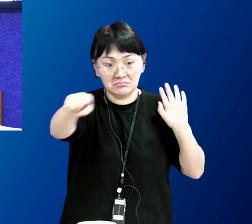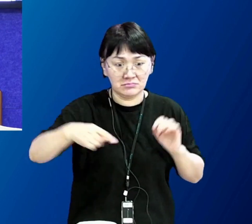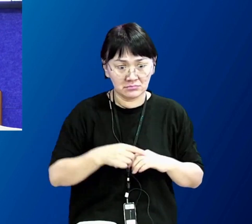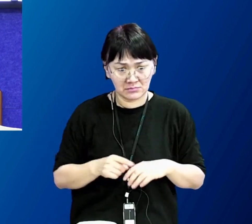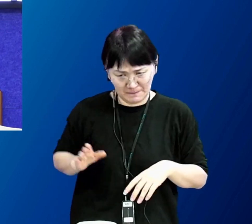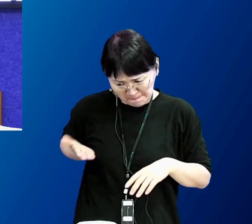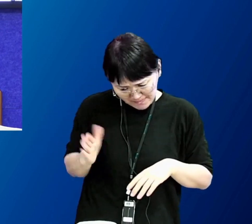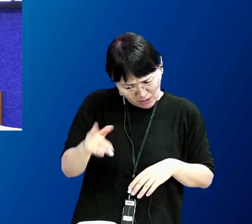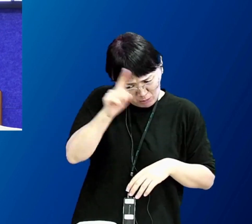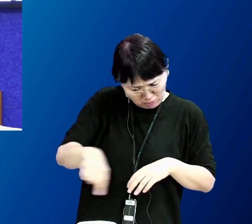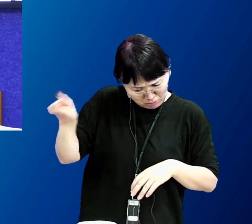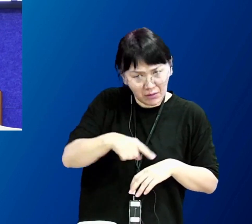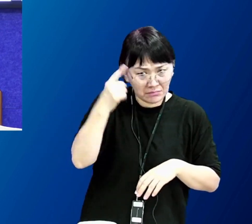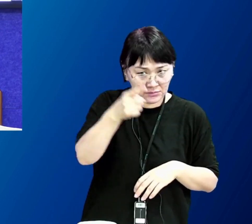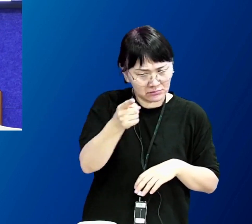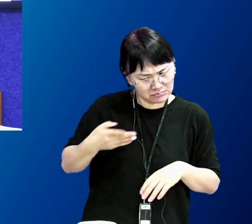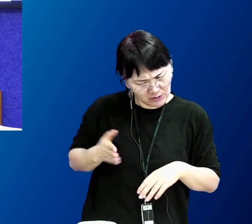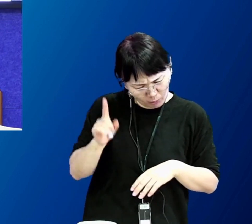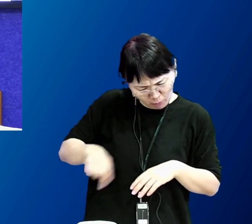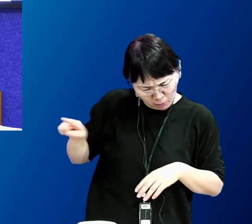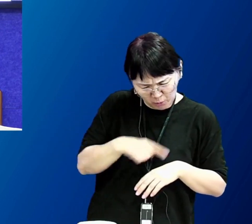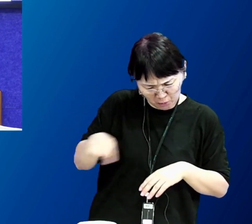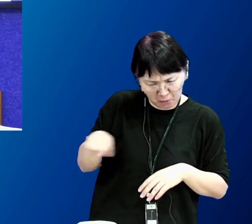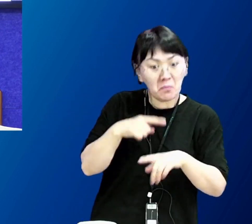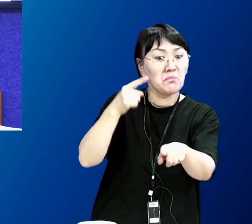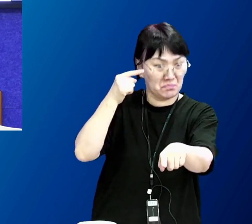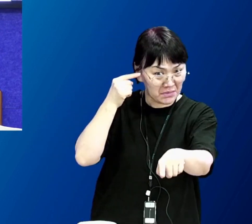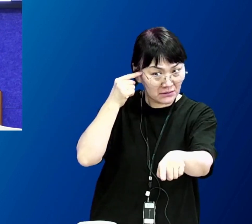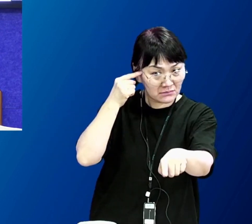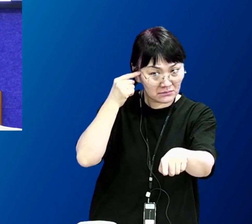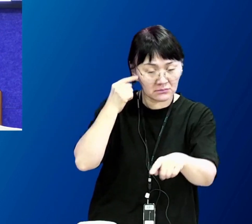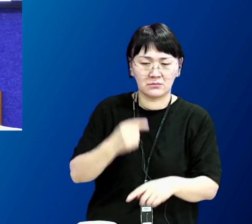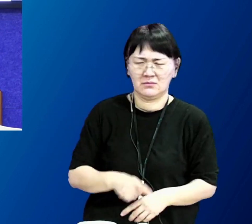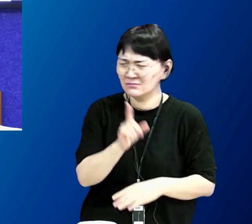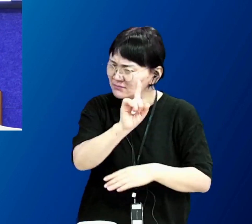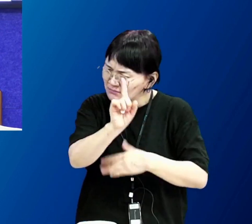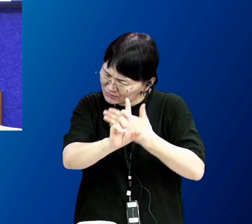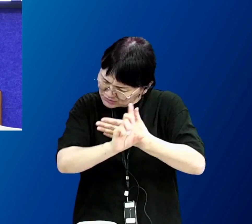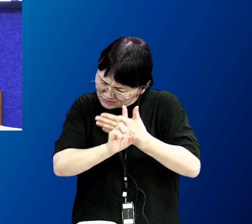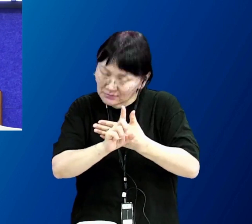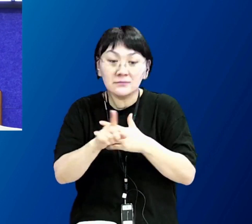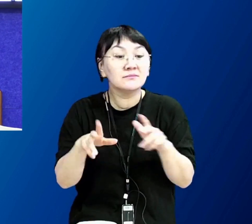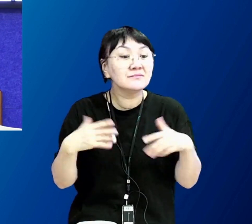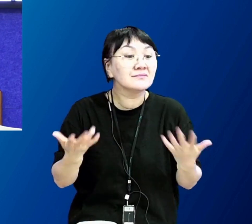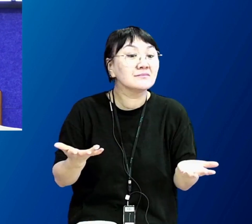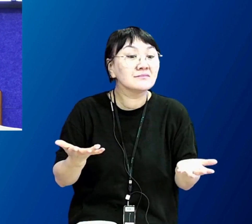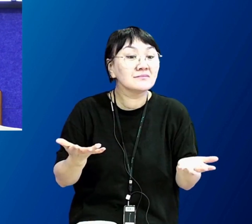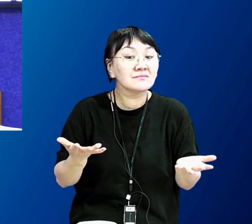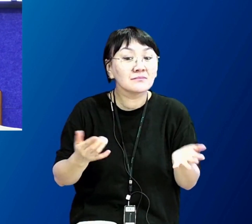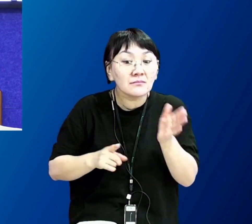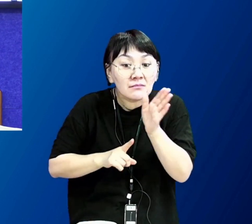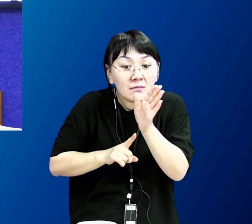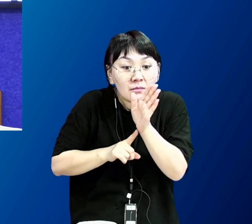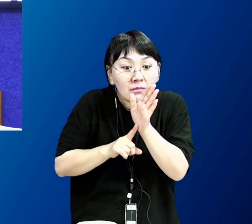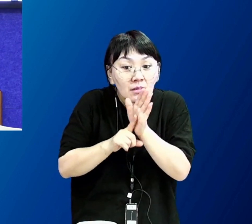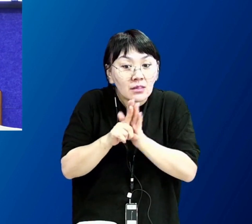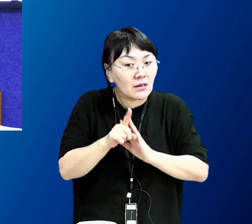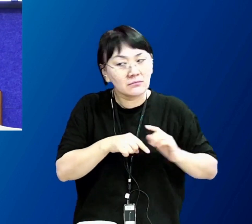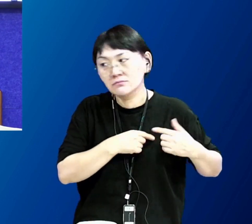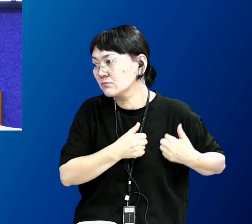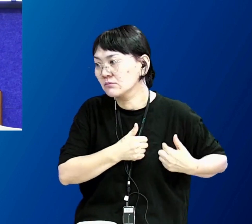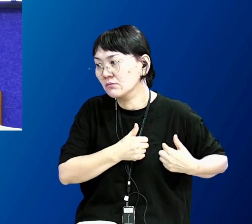Завхаарч болохгүй гэдгийг бид нар мэднэ. Тийм учраас болгоомжилдэг. Гэхдээ яа тийм л эхлээд зүрхээ